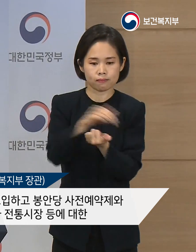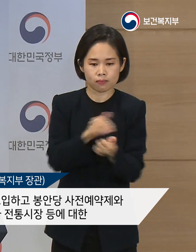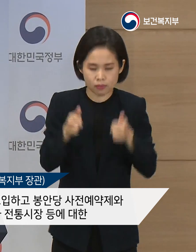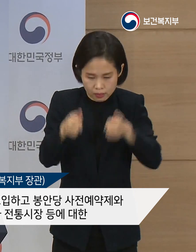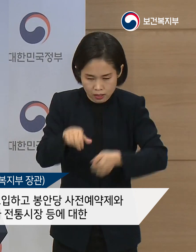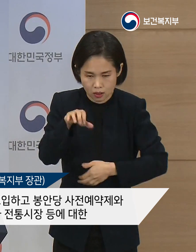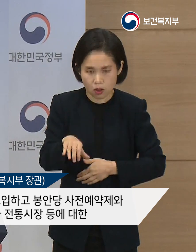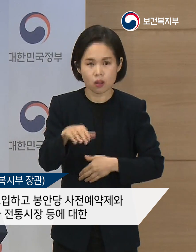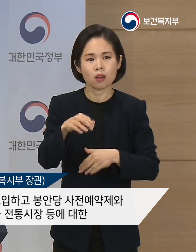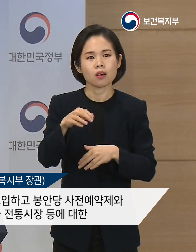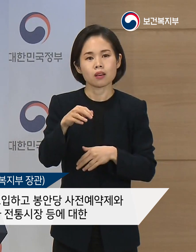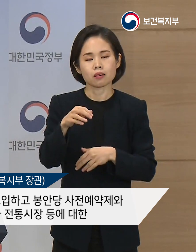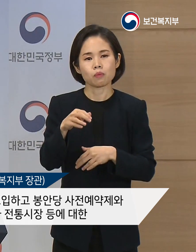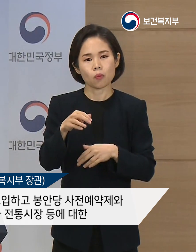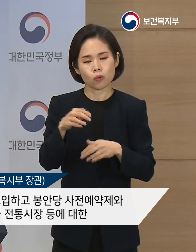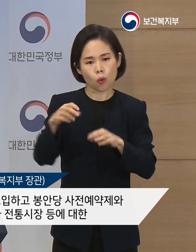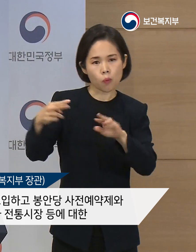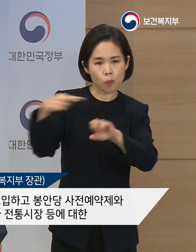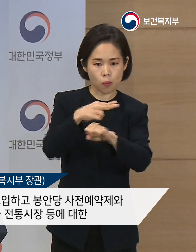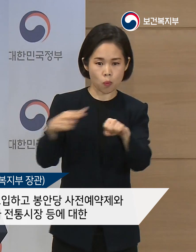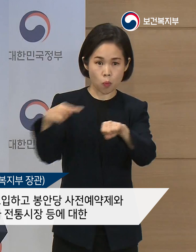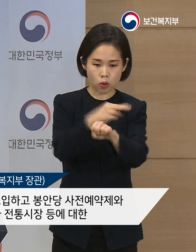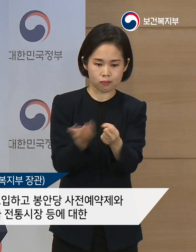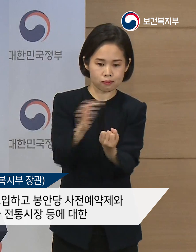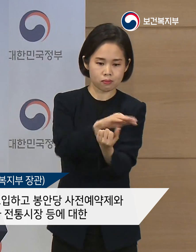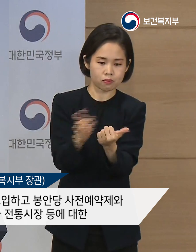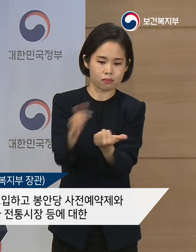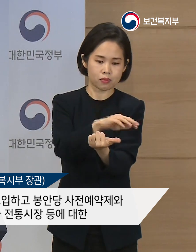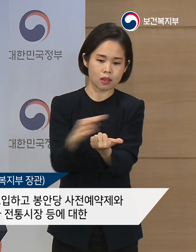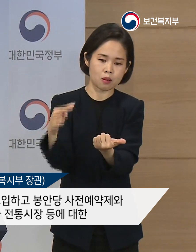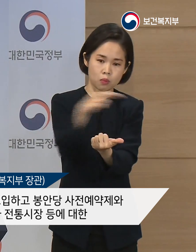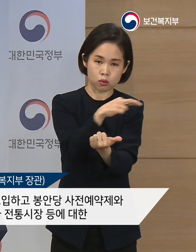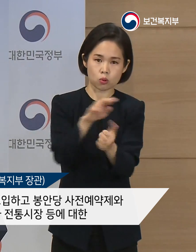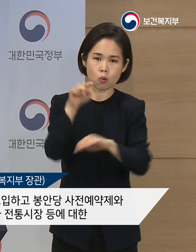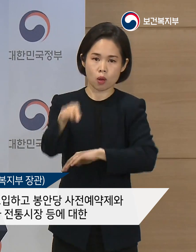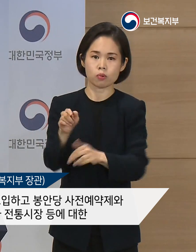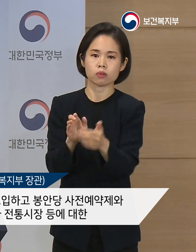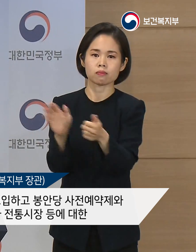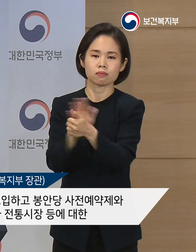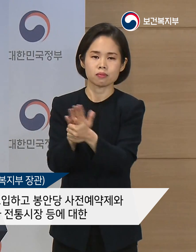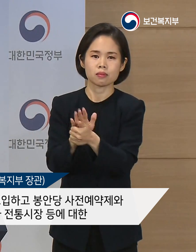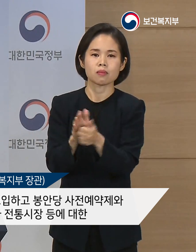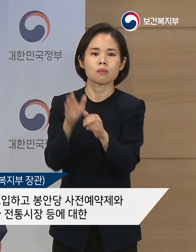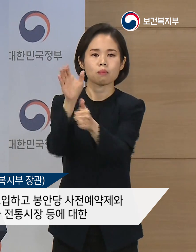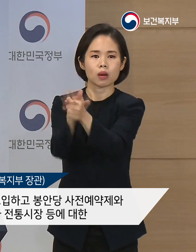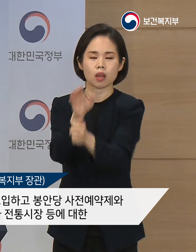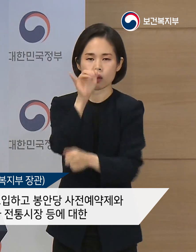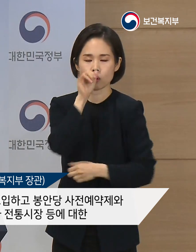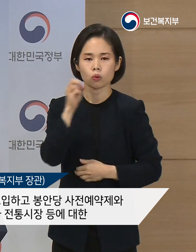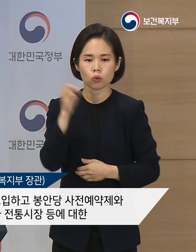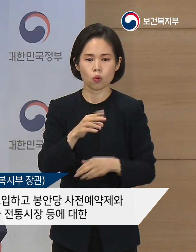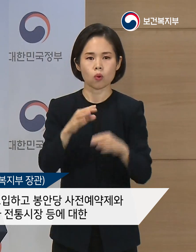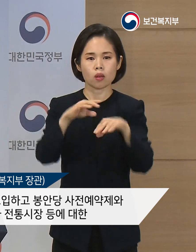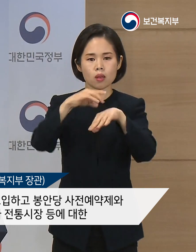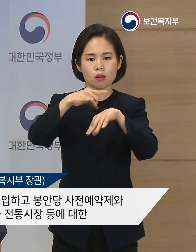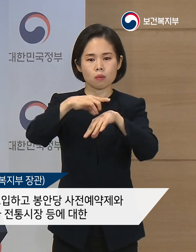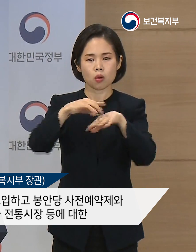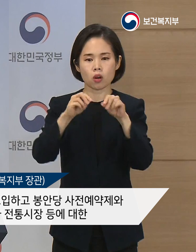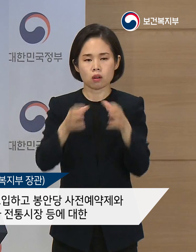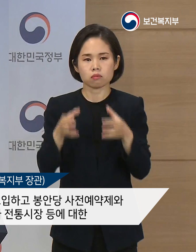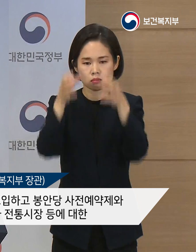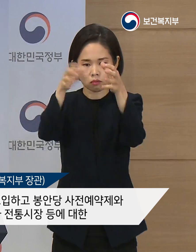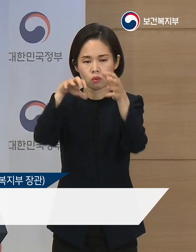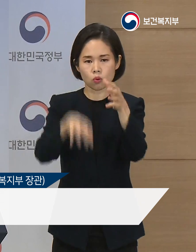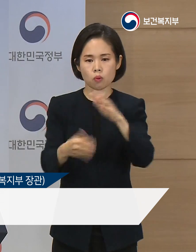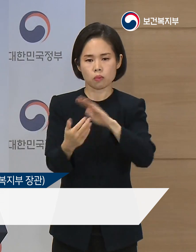도입하고 봉안당 사전 예약제와 재래공간 폐쇄 등을 시행하고 백화점과 전통시장